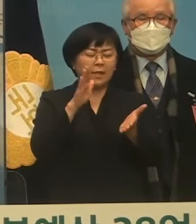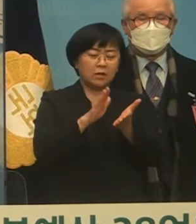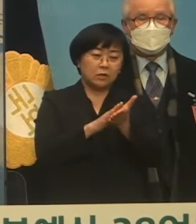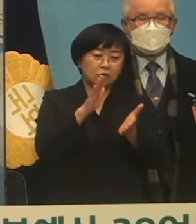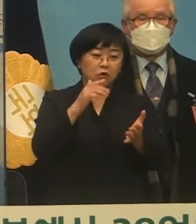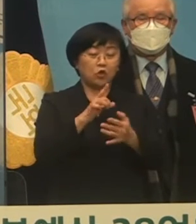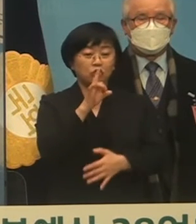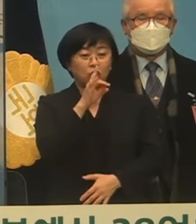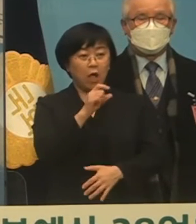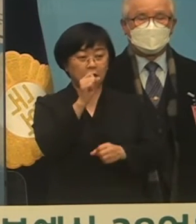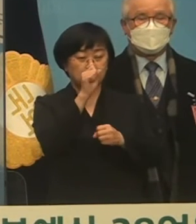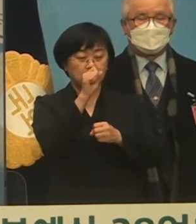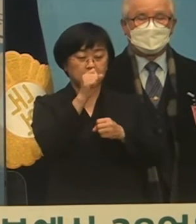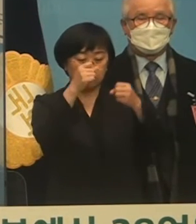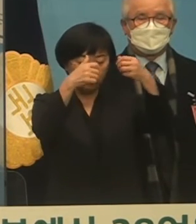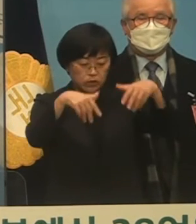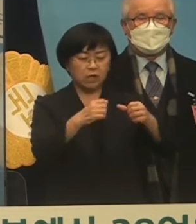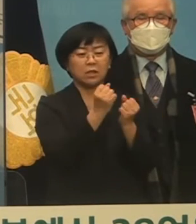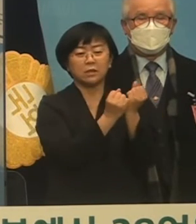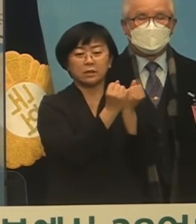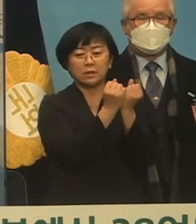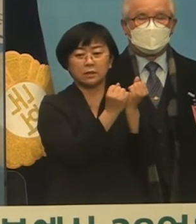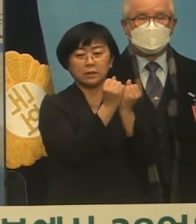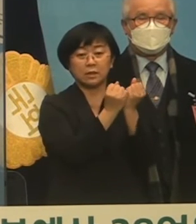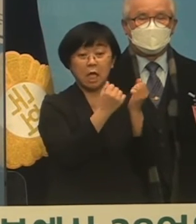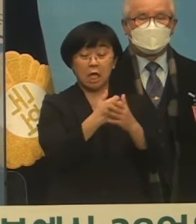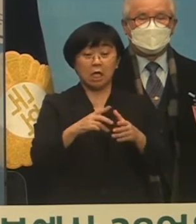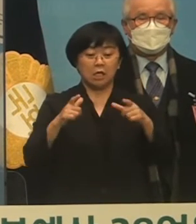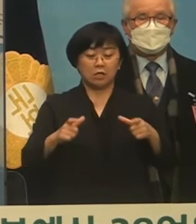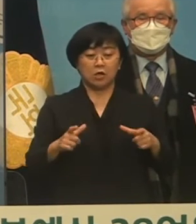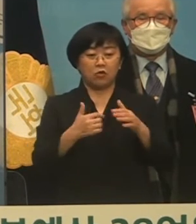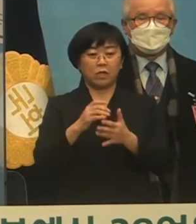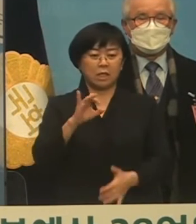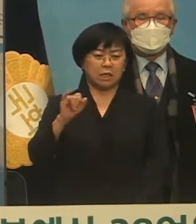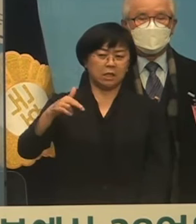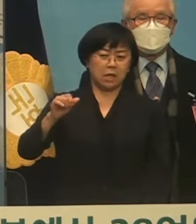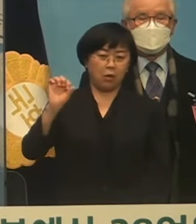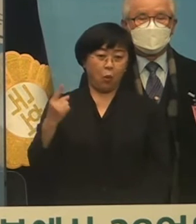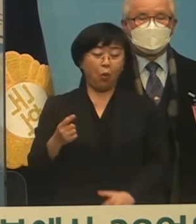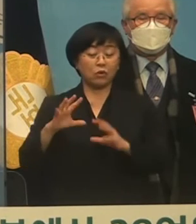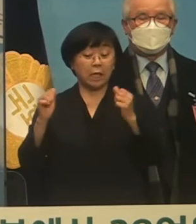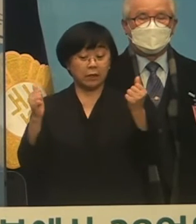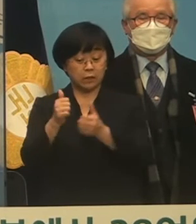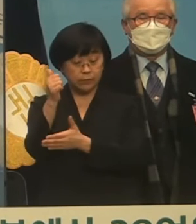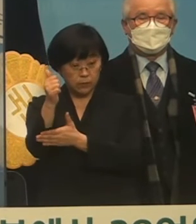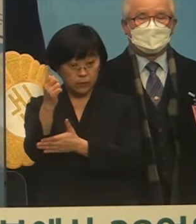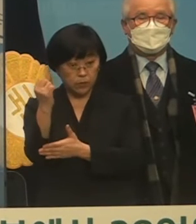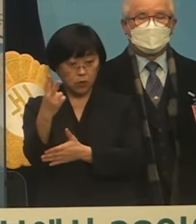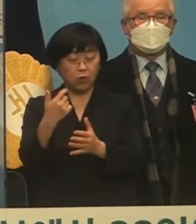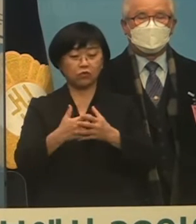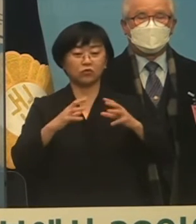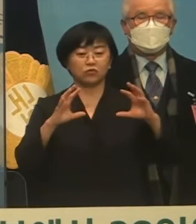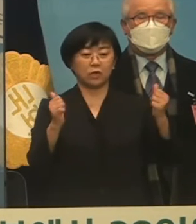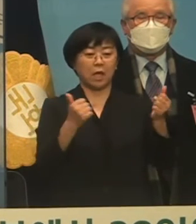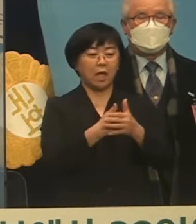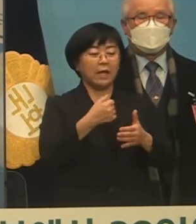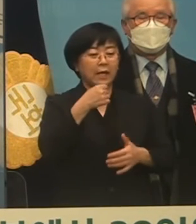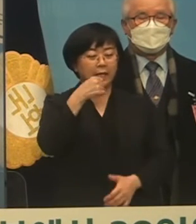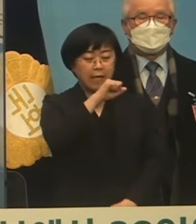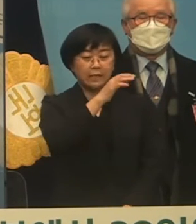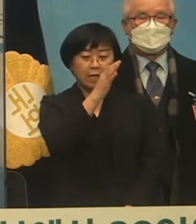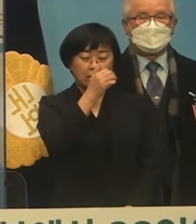열정적으로 중앙부처 설득에 나서주신 우리 지역구 이교 국회의원님과 국회